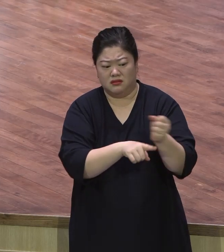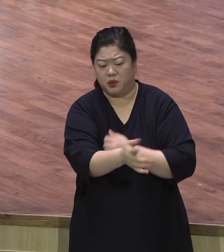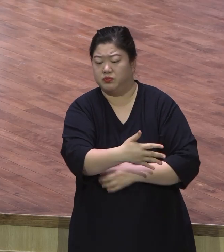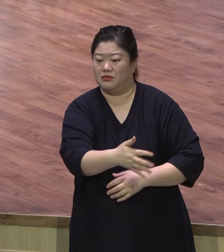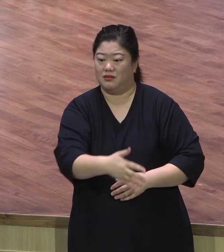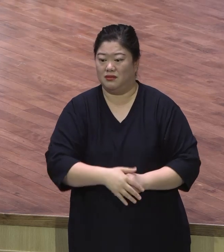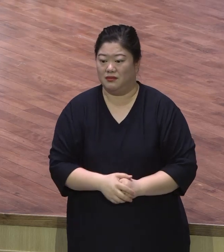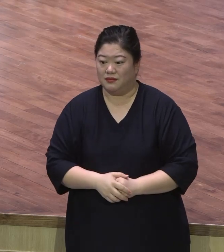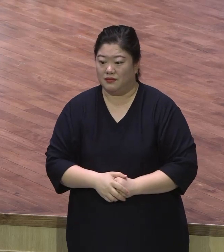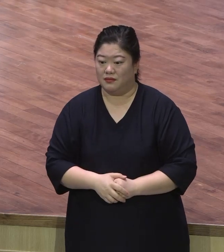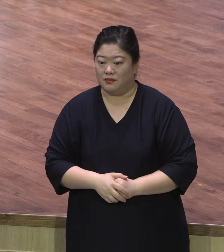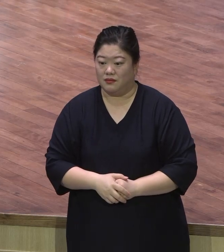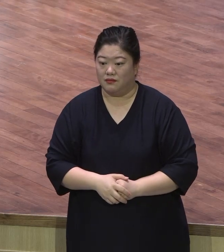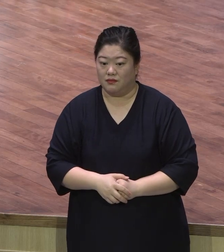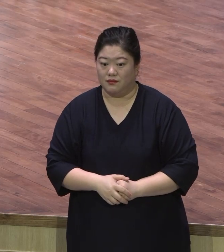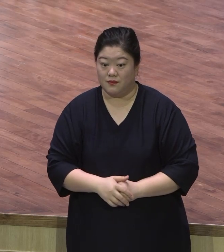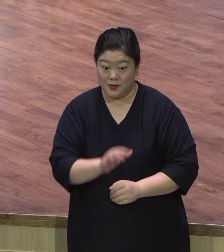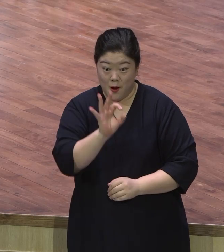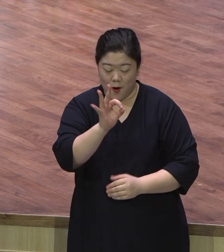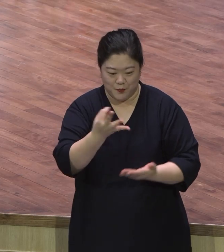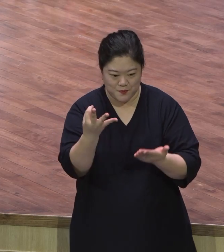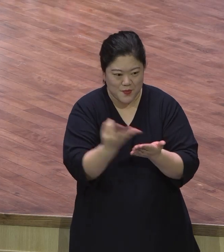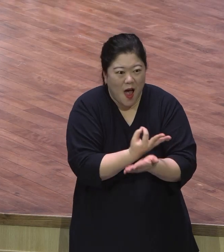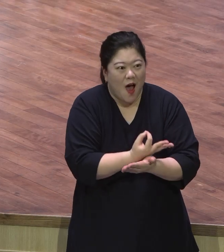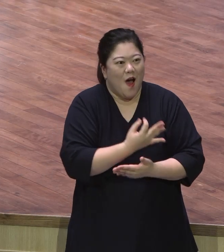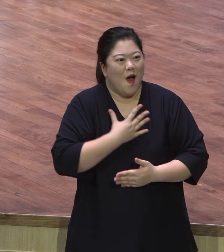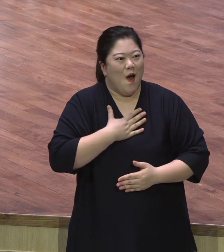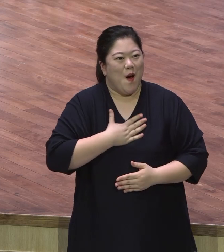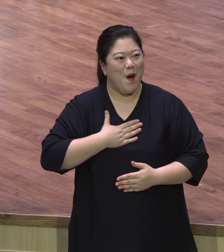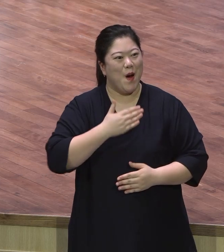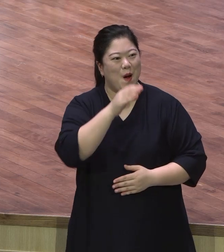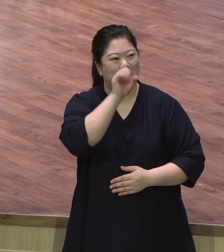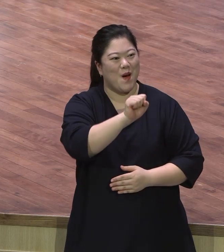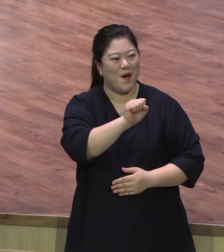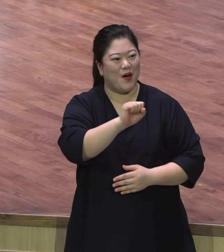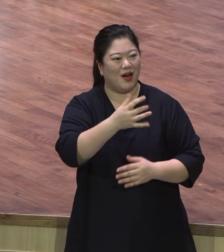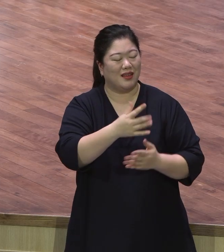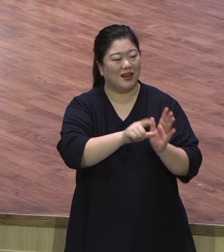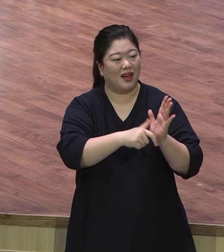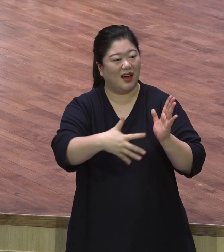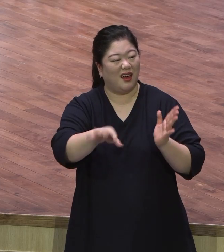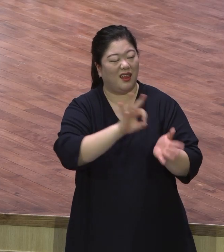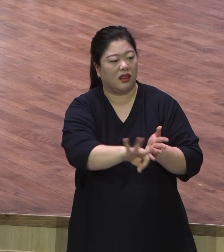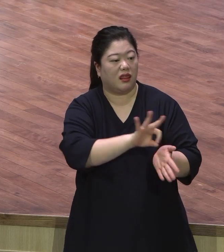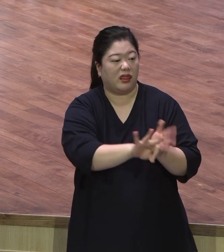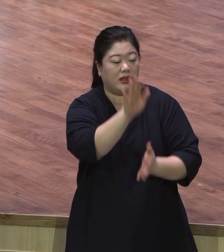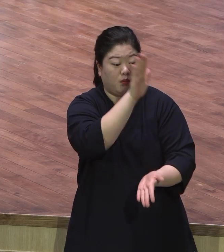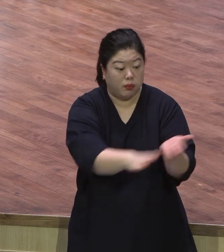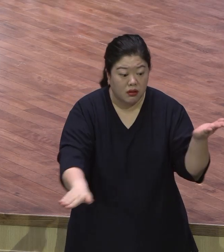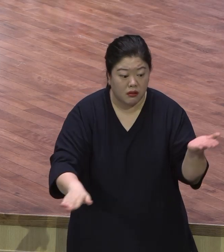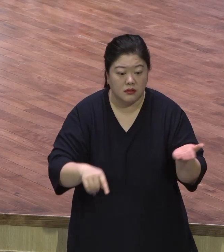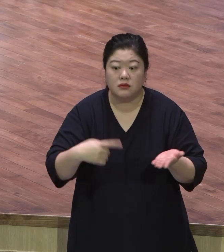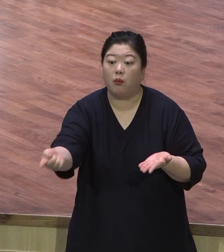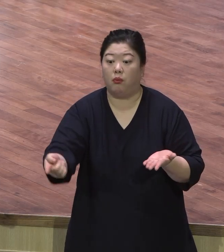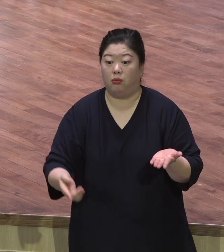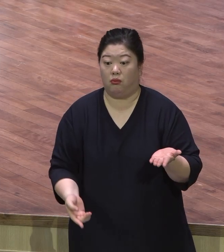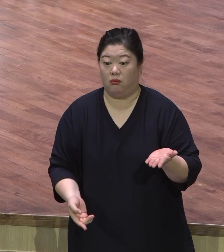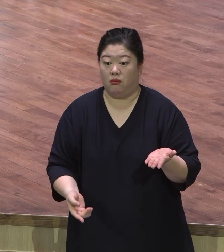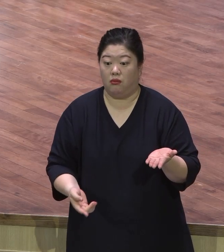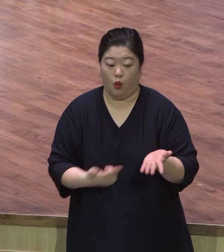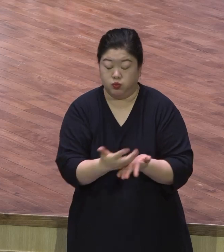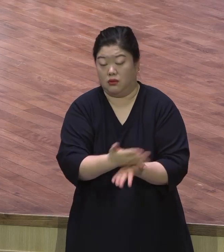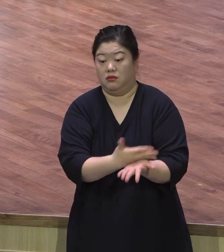물질은 아주 순간적이고 임시적인 것입니다. 그래서 예수님께서 보물은 하늘에 사둬야 한다.